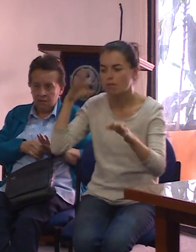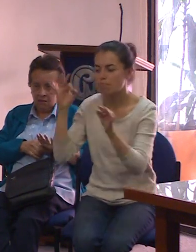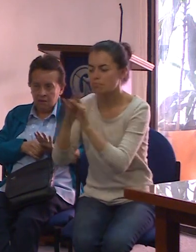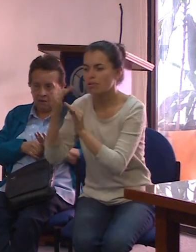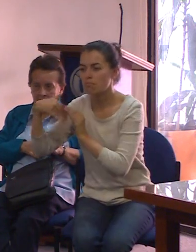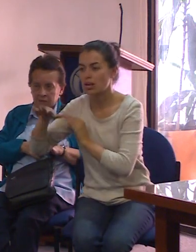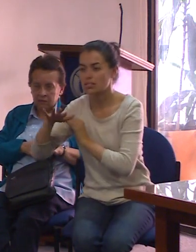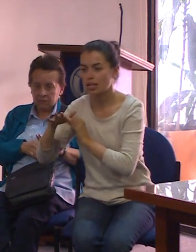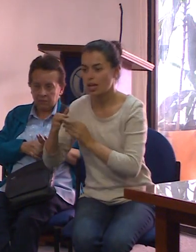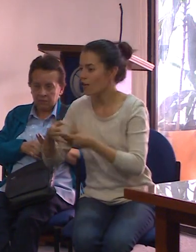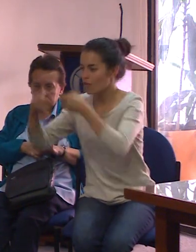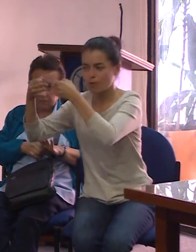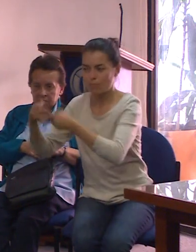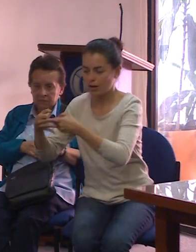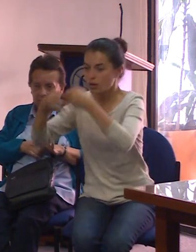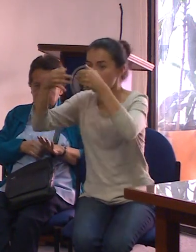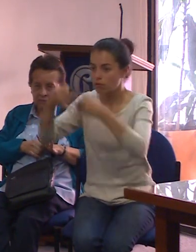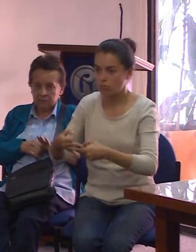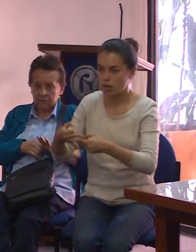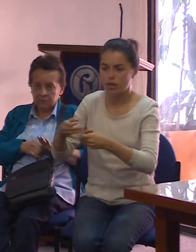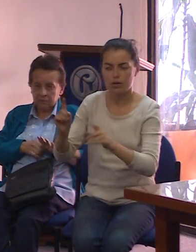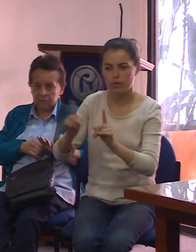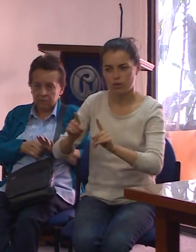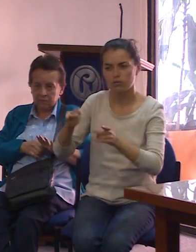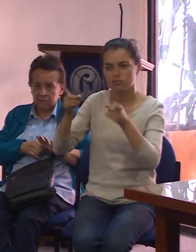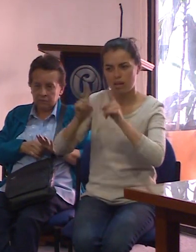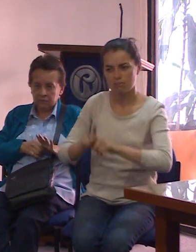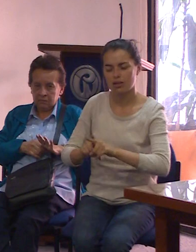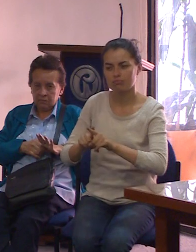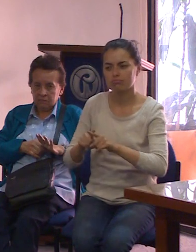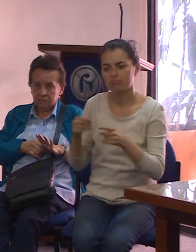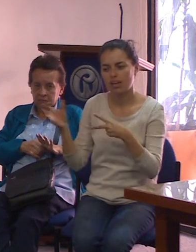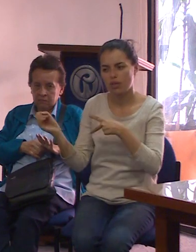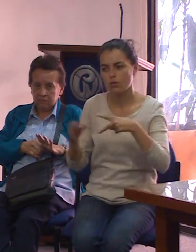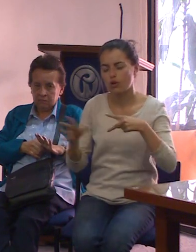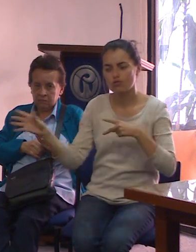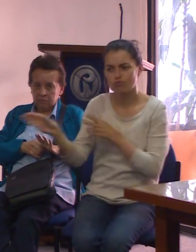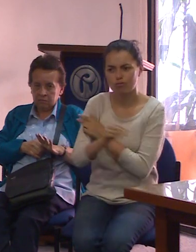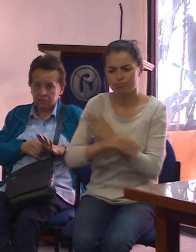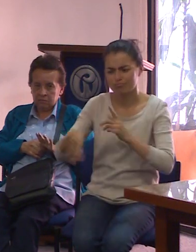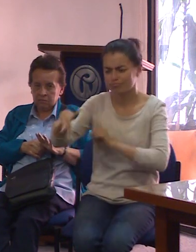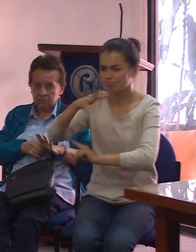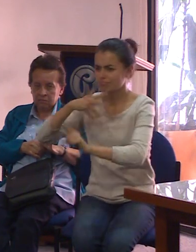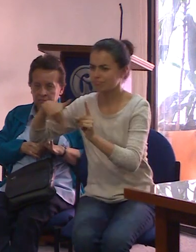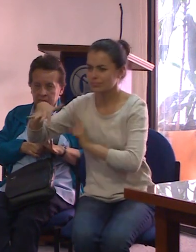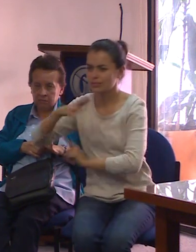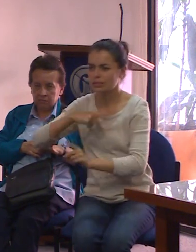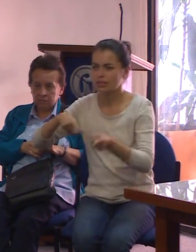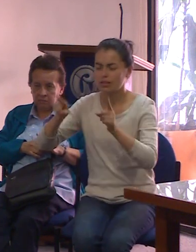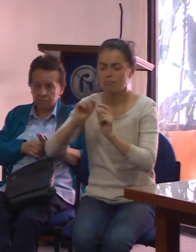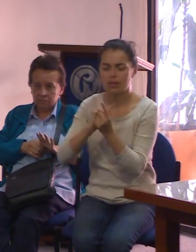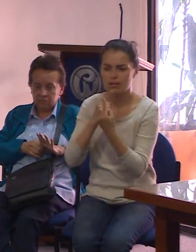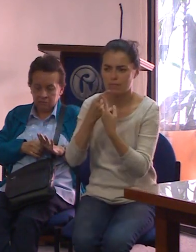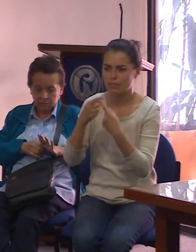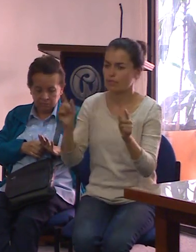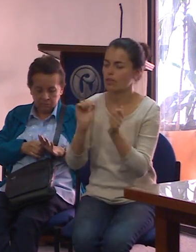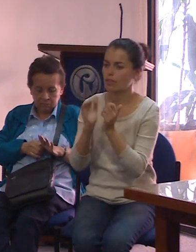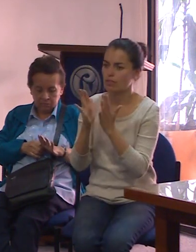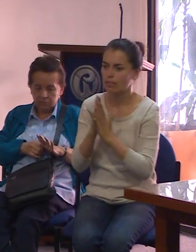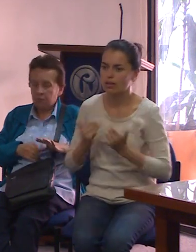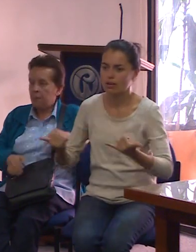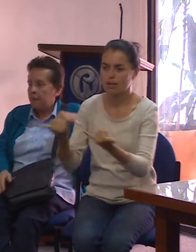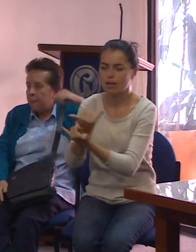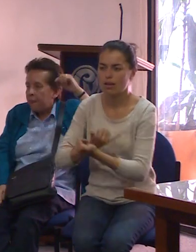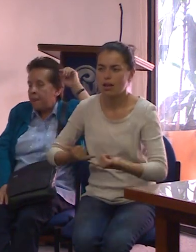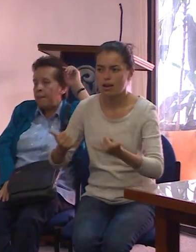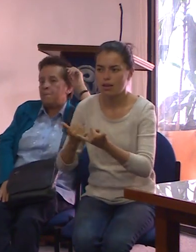no convencionales o en el colegio. La educación la vemos en todo lado y ¿por qué no pensarse un cambio de realidad desde el punto de vista de los